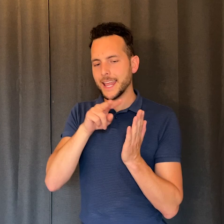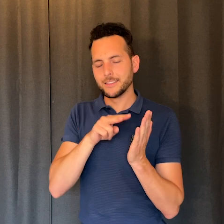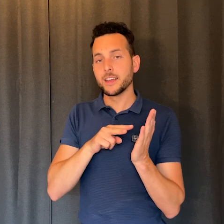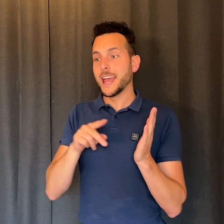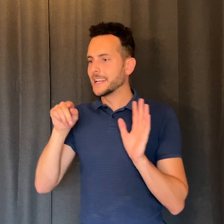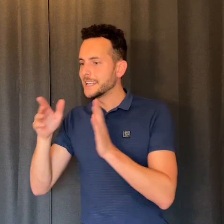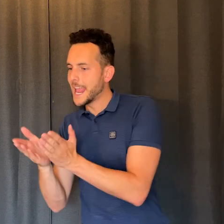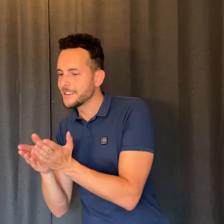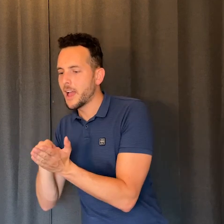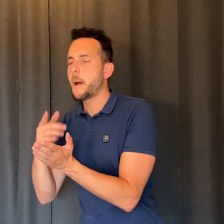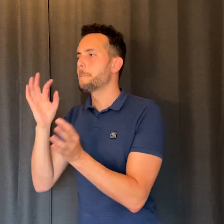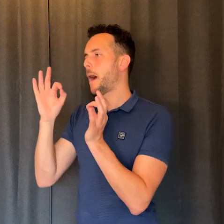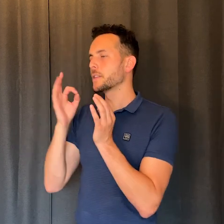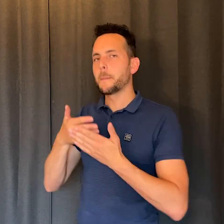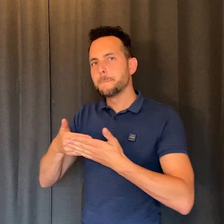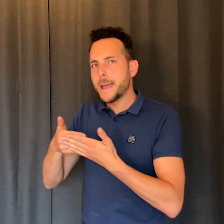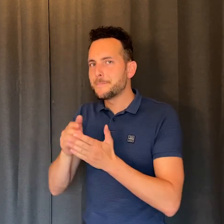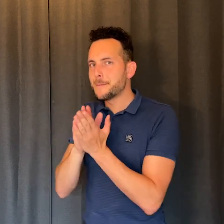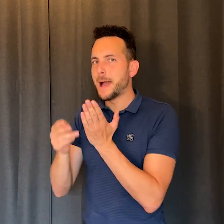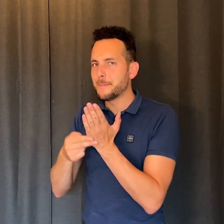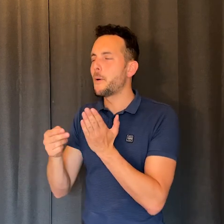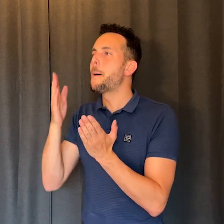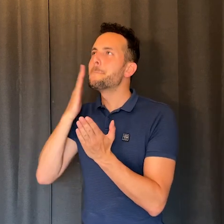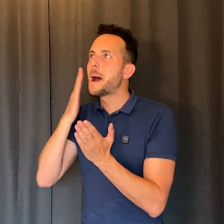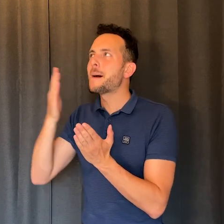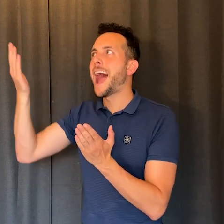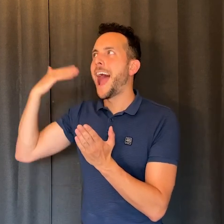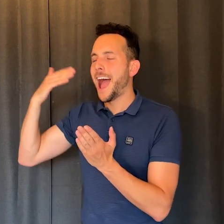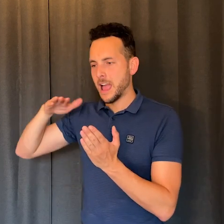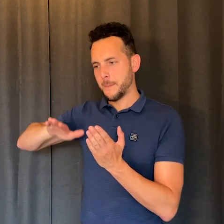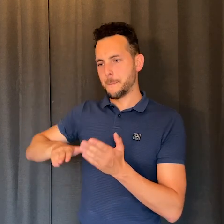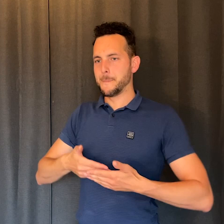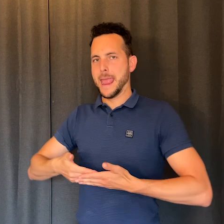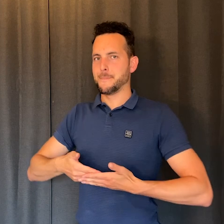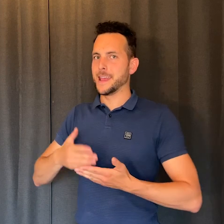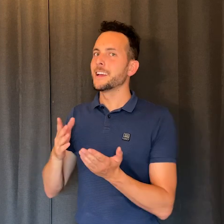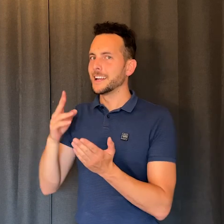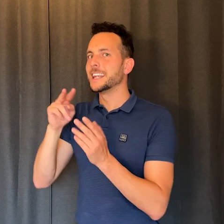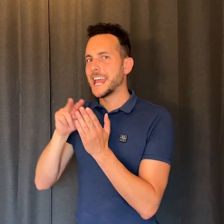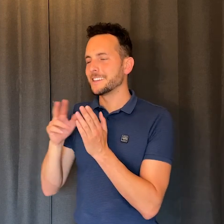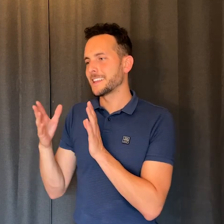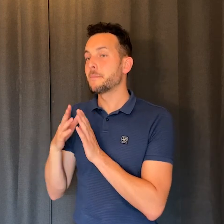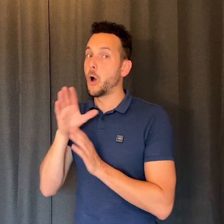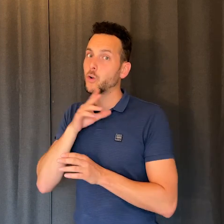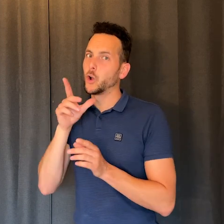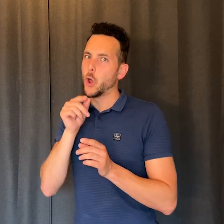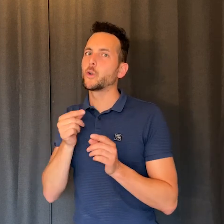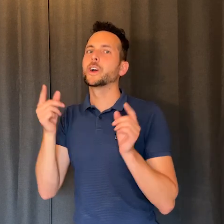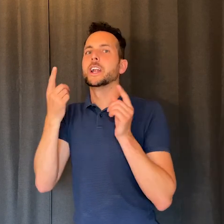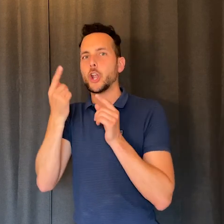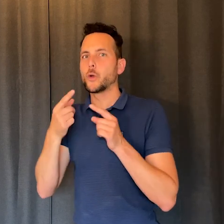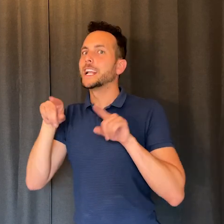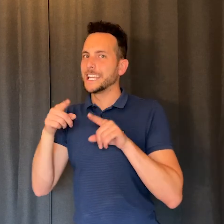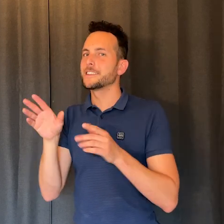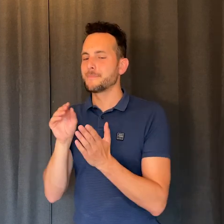is de babybijbel. Die deed mama altijd met ons lezen. Toen we babytje waren, zitten ook hele leuke liedjes bij. En dan hebben we er nog een Bijbel. Oh